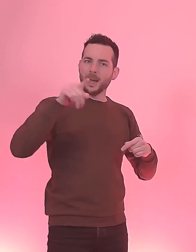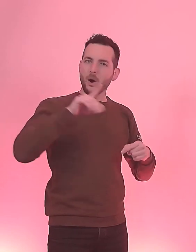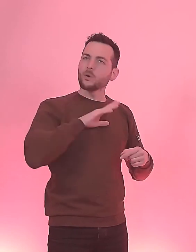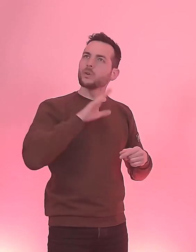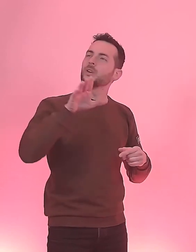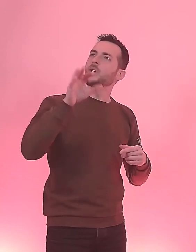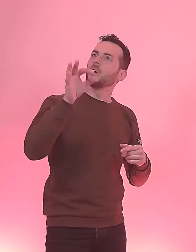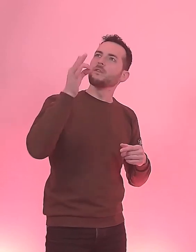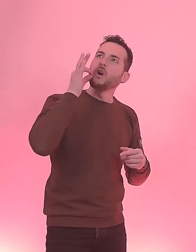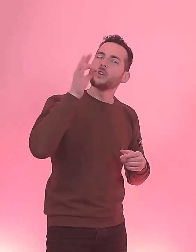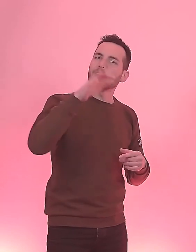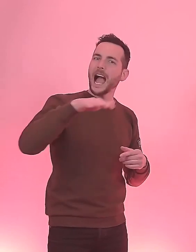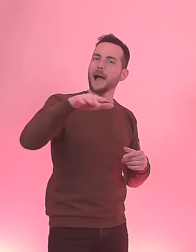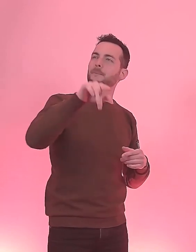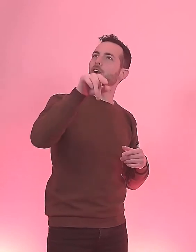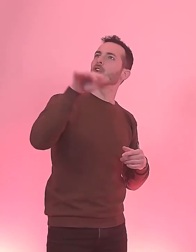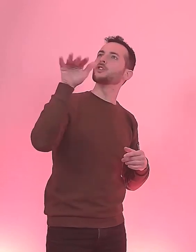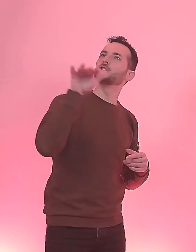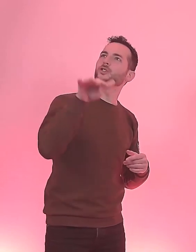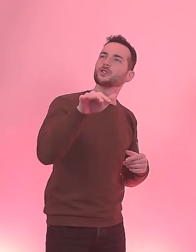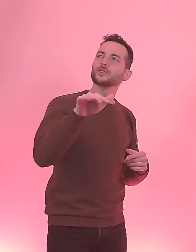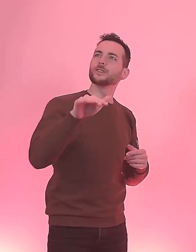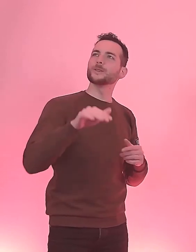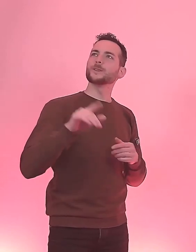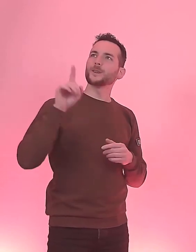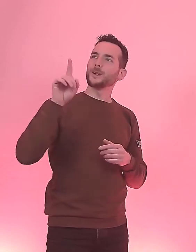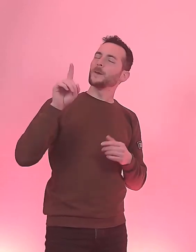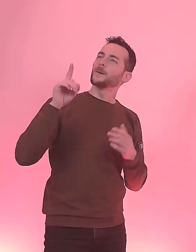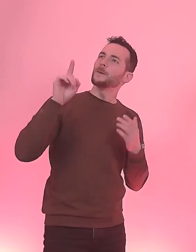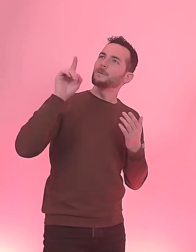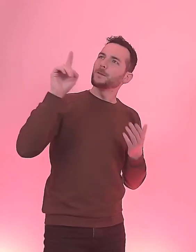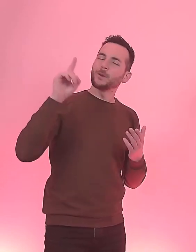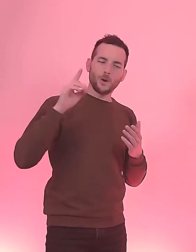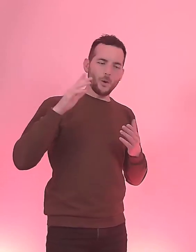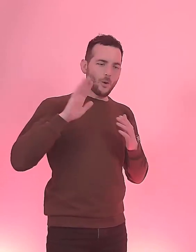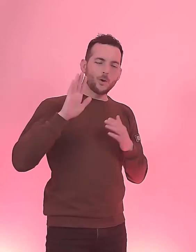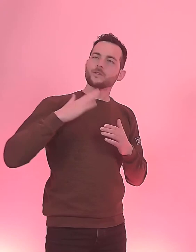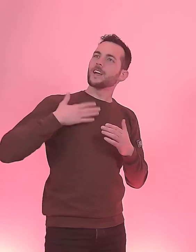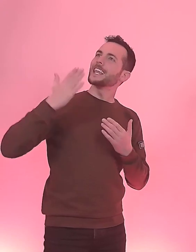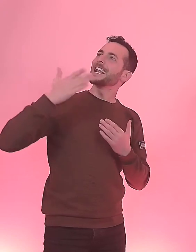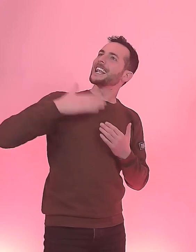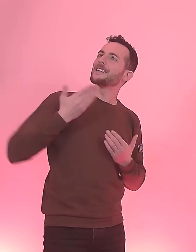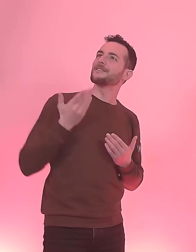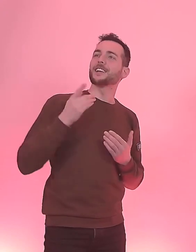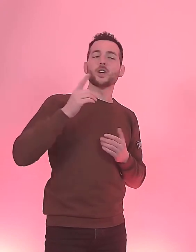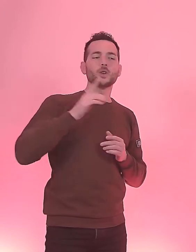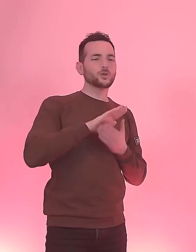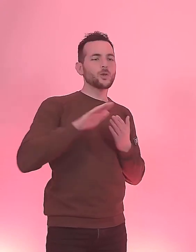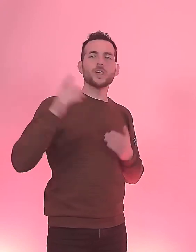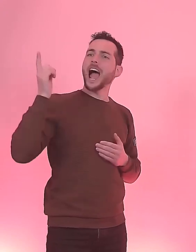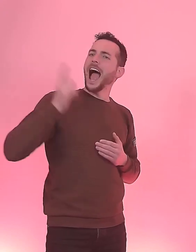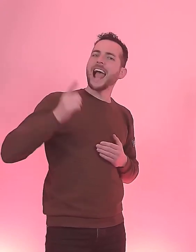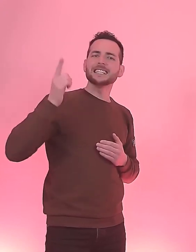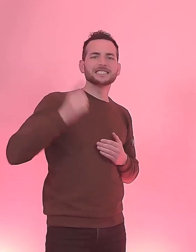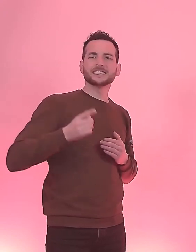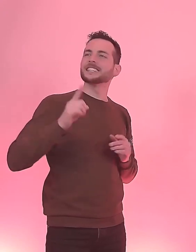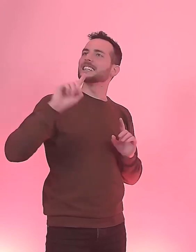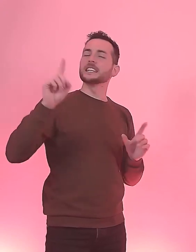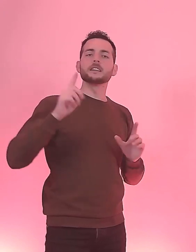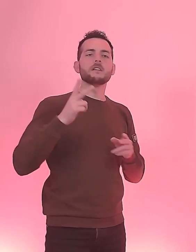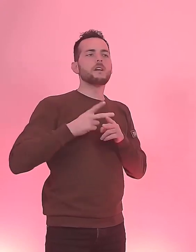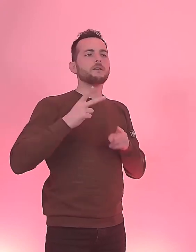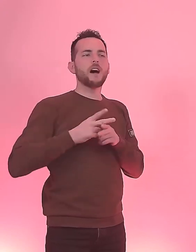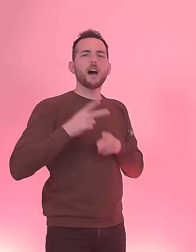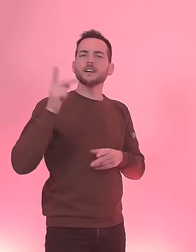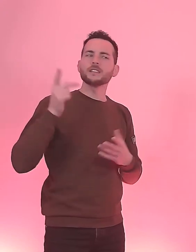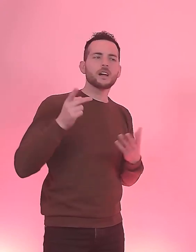aanwezig dank u wel dat u god bent van liefde en liefde die geen eisen stelt die het nu de verwachting heeft en hoe ons leven